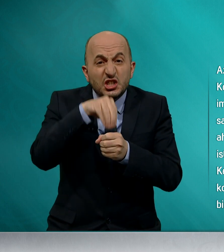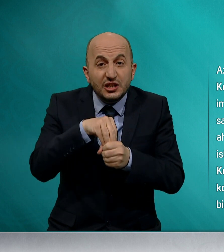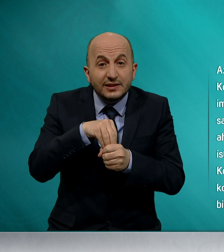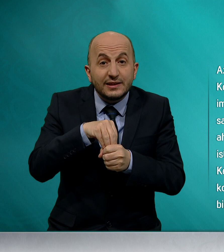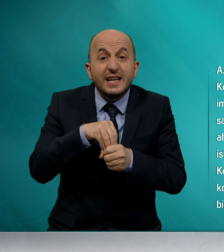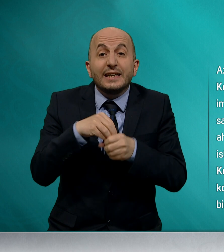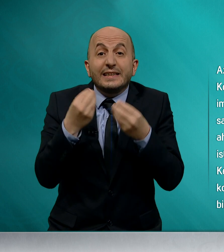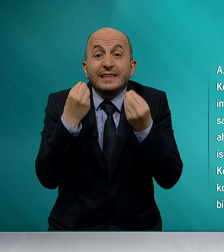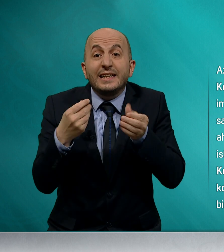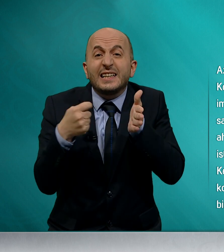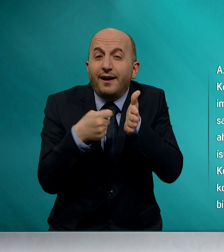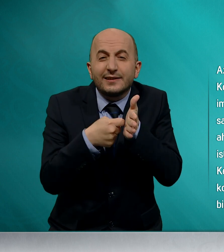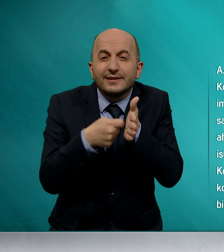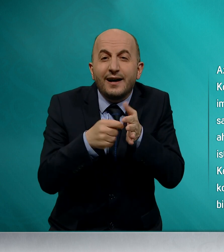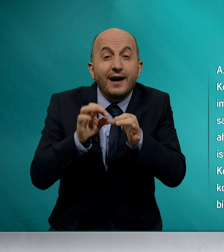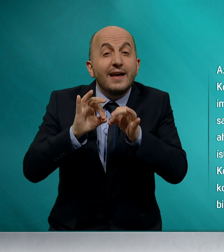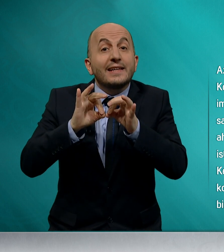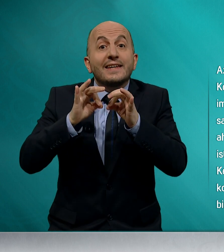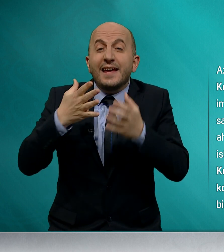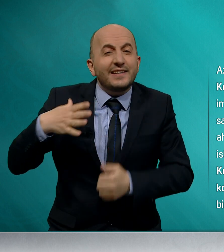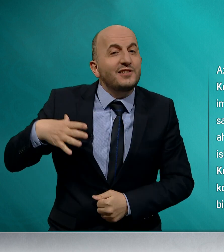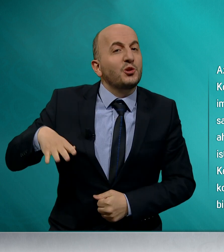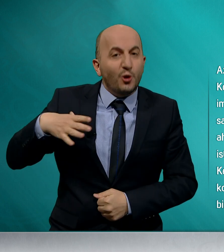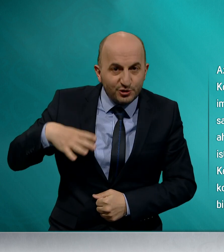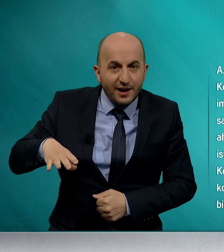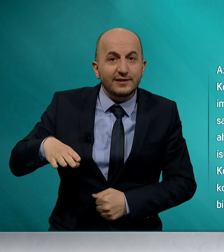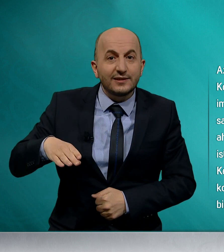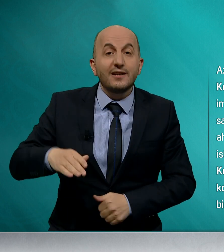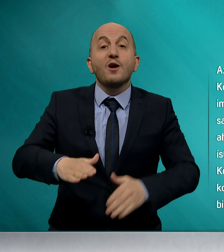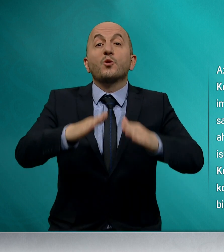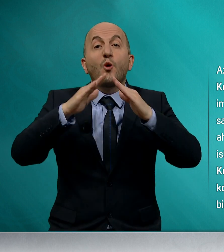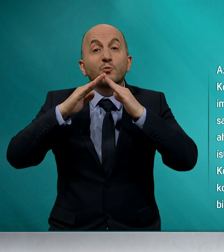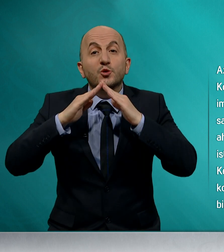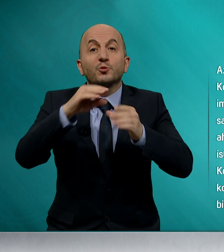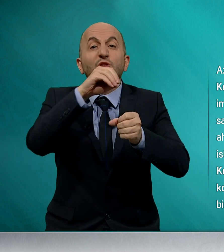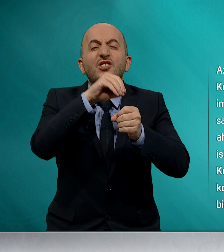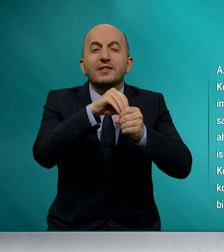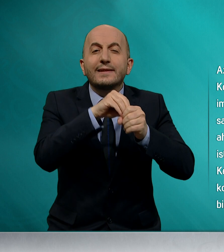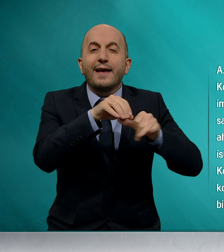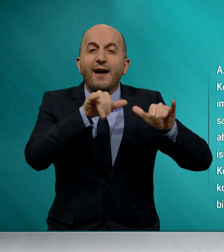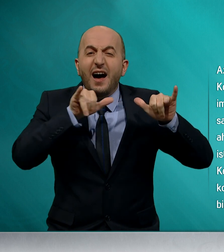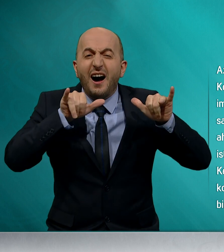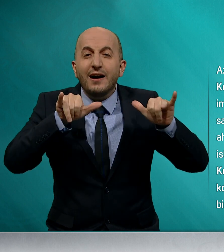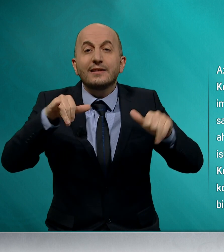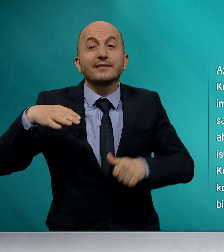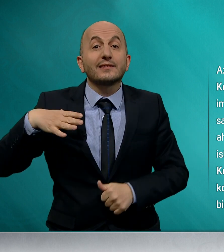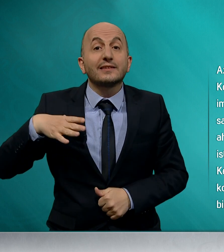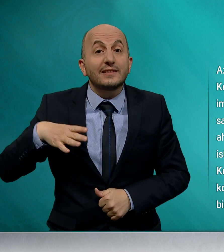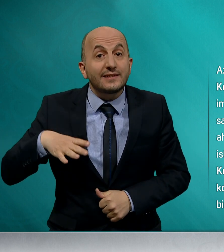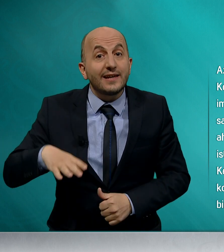için iyilik adına ne istiyorsak, komşumuz için de aynısını